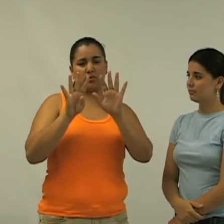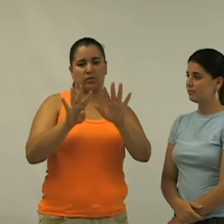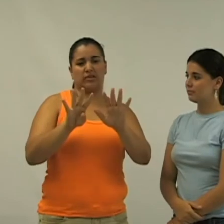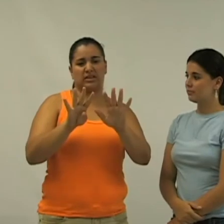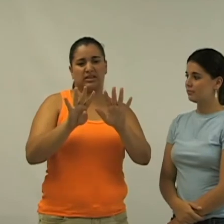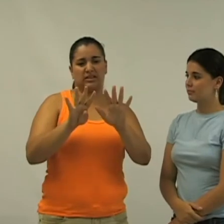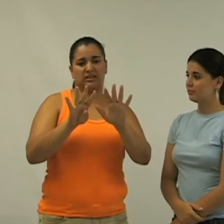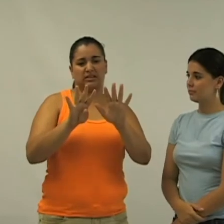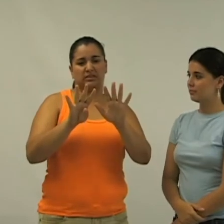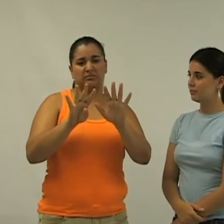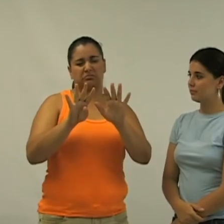En